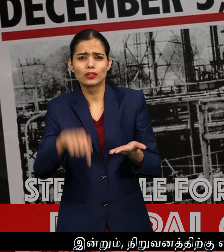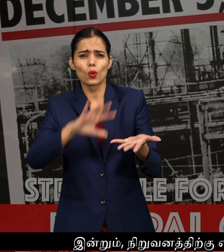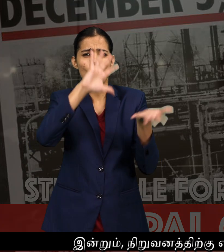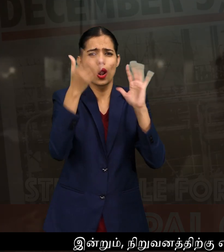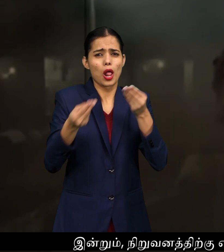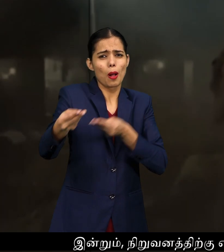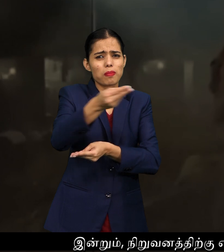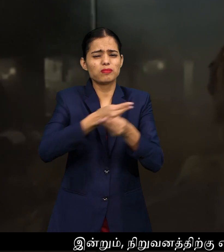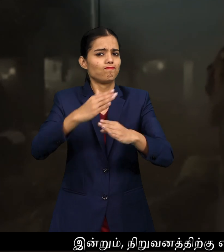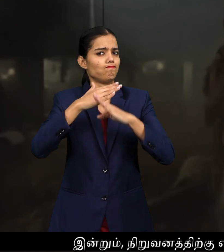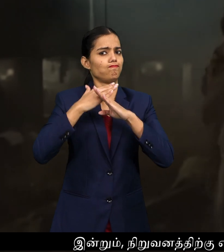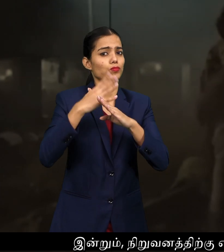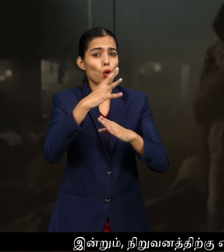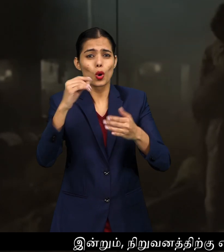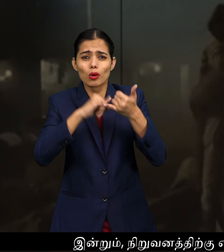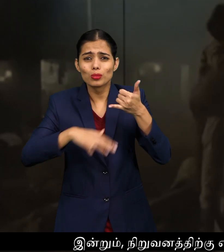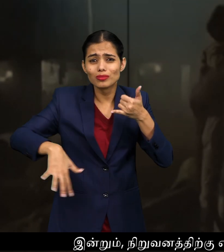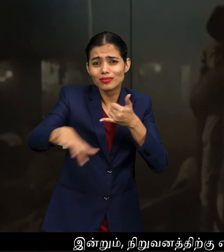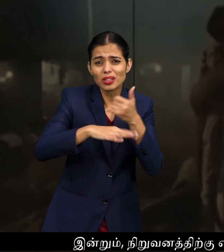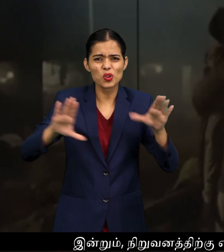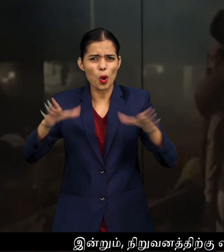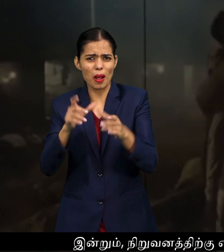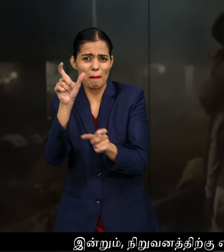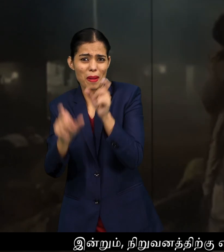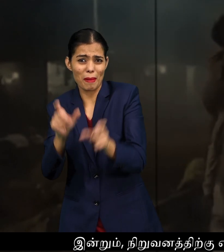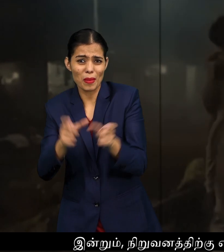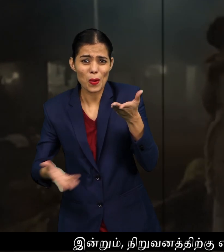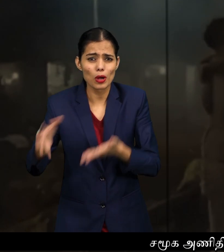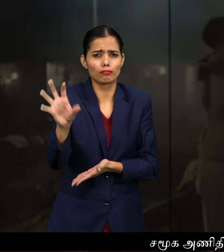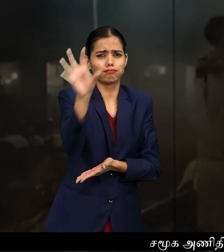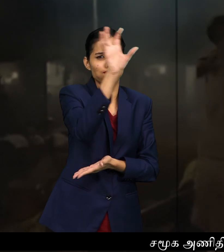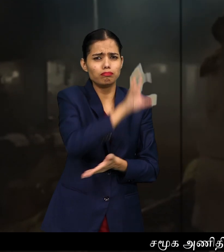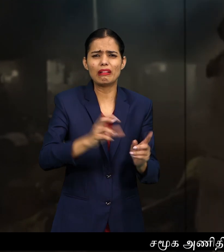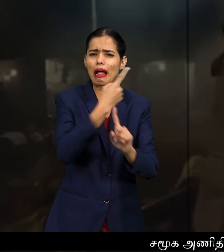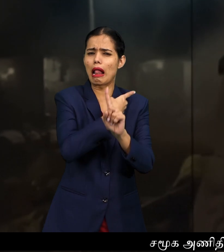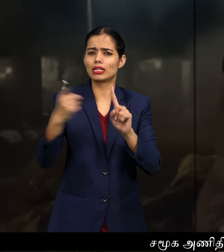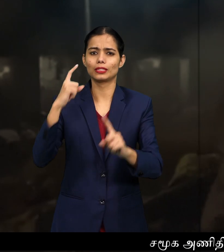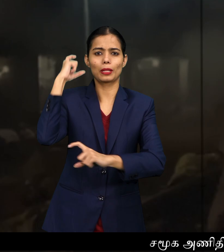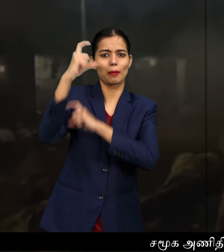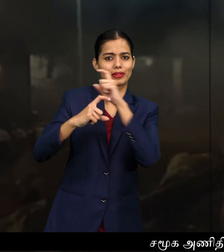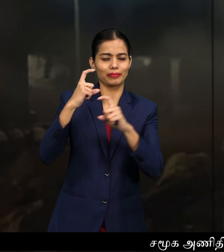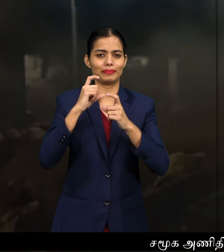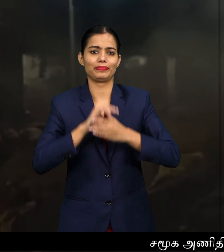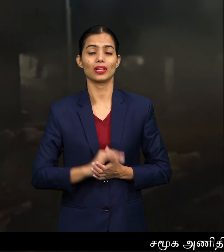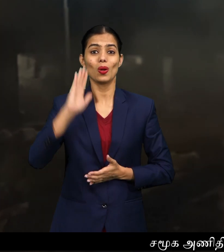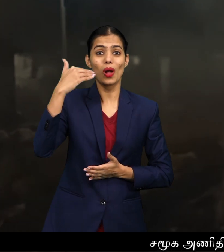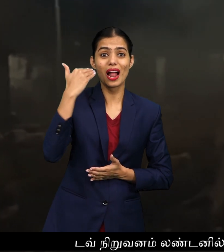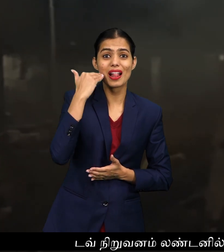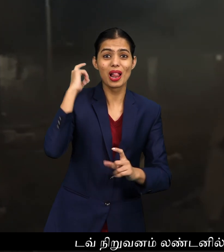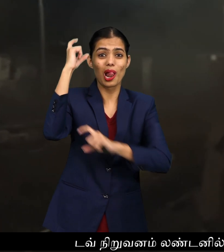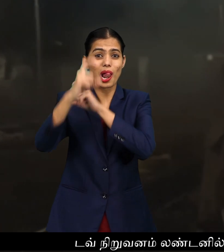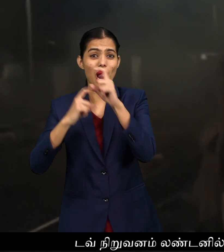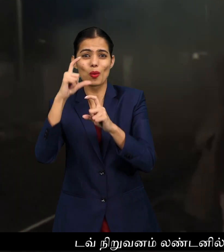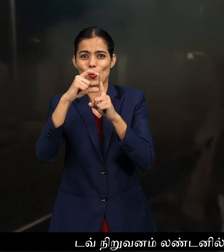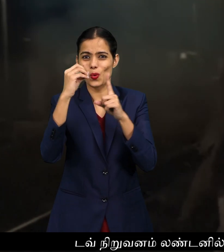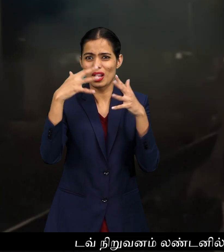இன்றும் நிறுவனத்திற்கு எதிராக உலகளாவிய புறக்கணிப்புகளும் சமூக அணிதிரட்டலும் தொடர்கின்றன.